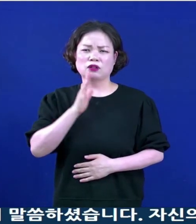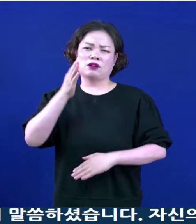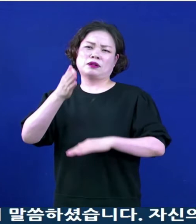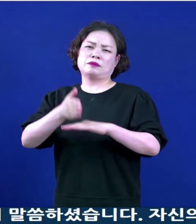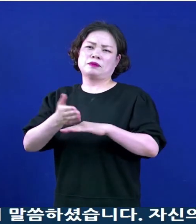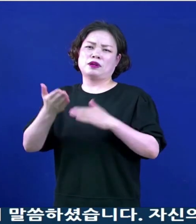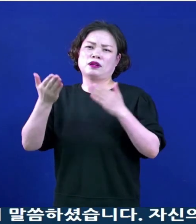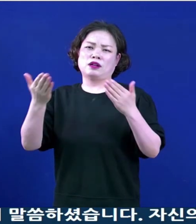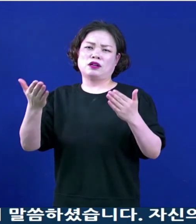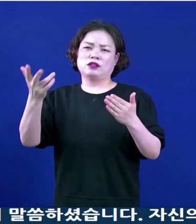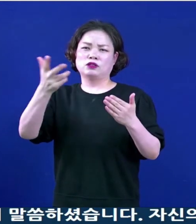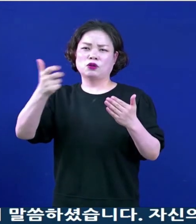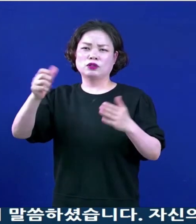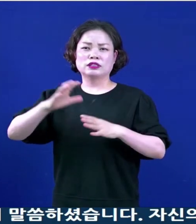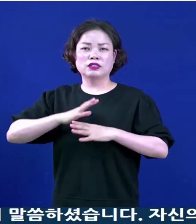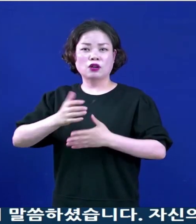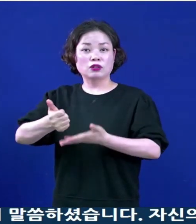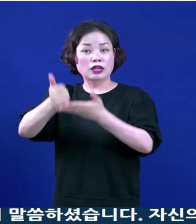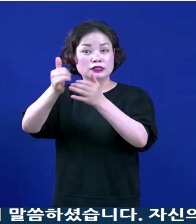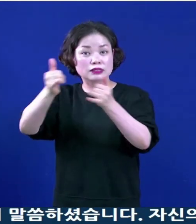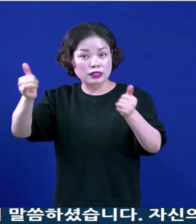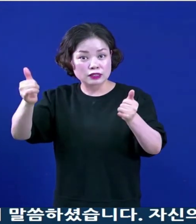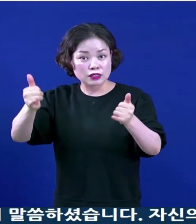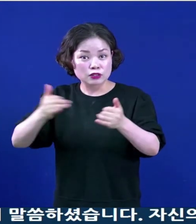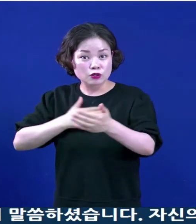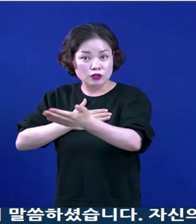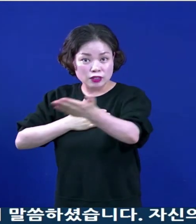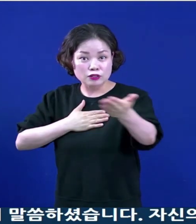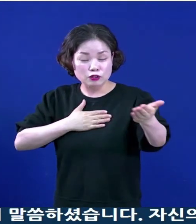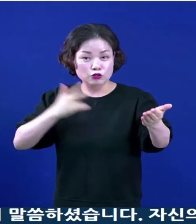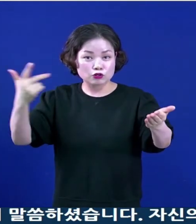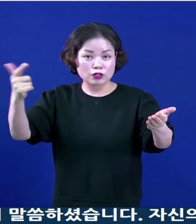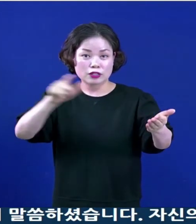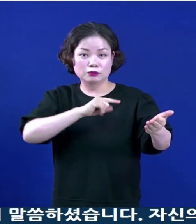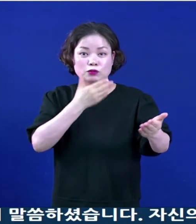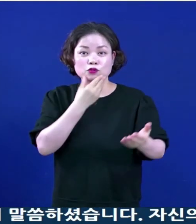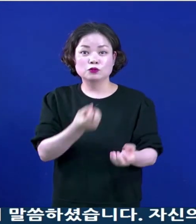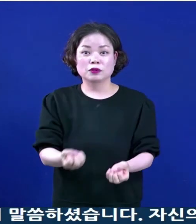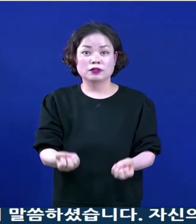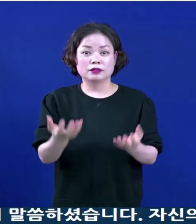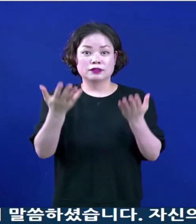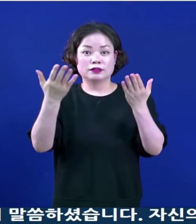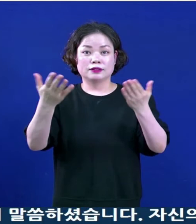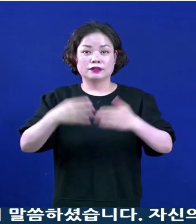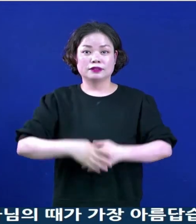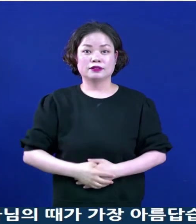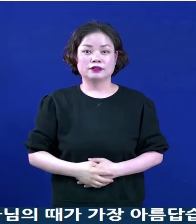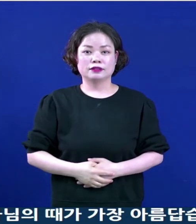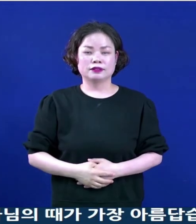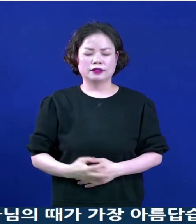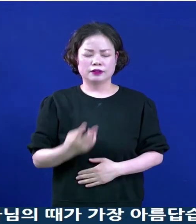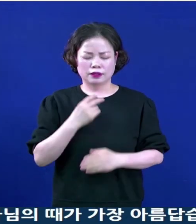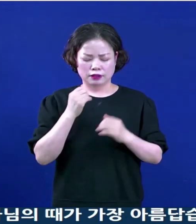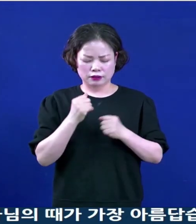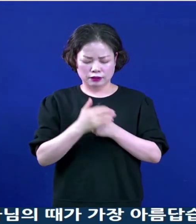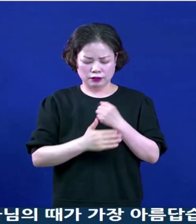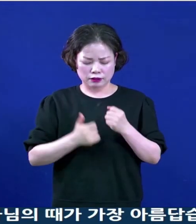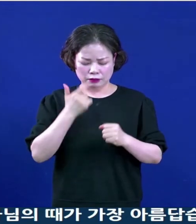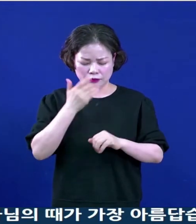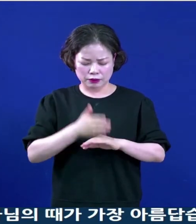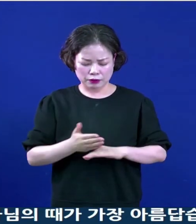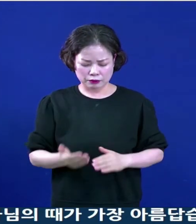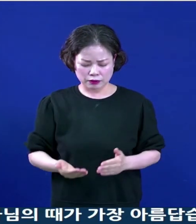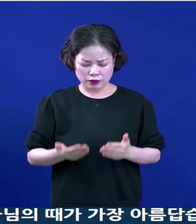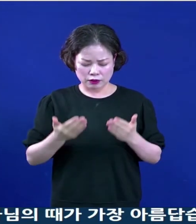순종하시고 여호와 경외하는 신앙을 회복하시는 저와 여러분 되시기를 주의 이름으로 축복합니다. 아멘. 살아계신 아버지 하나님 참